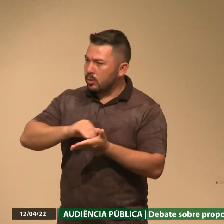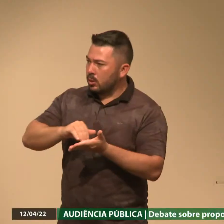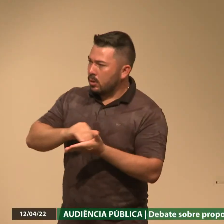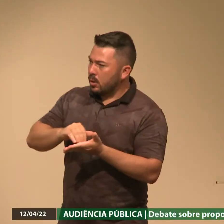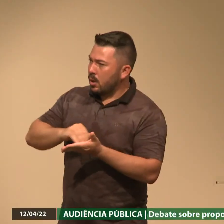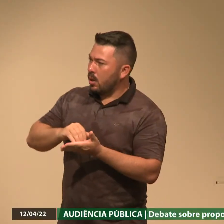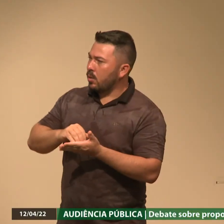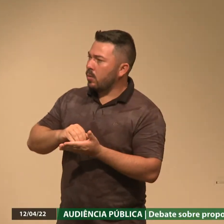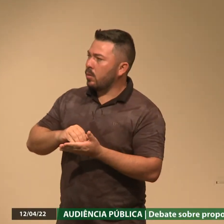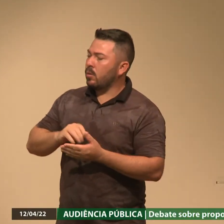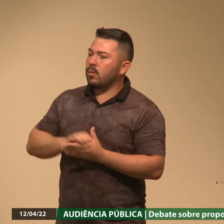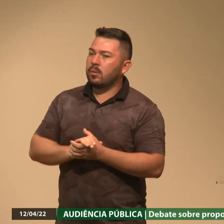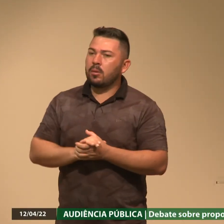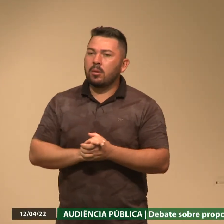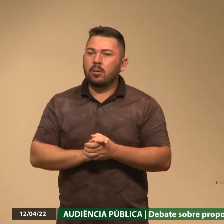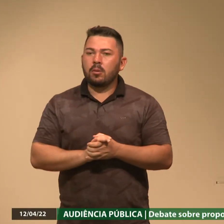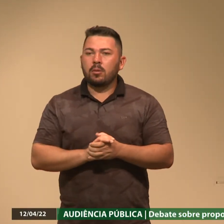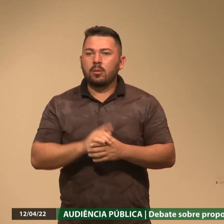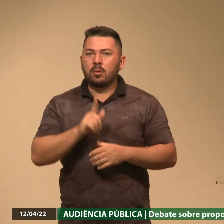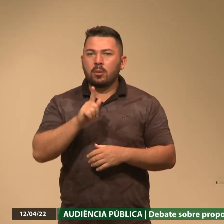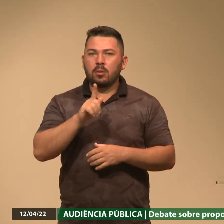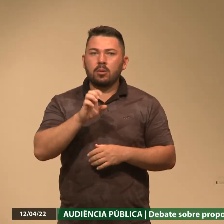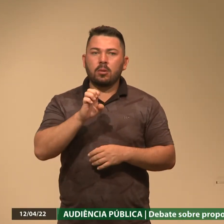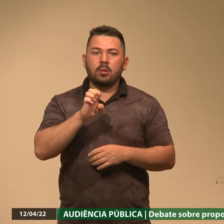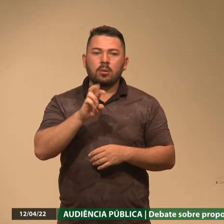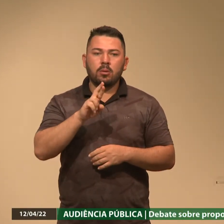Kelvin tá Jefferson